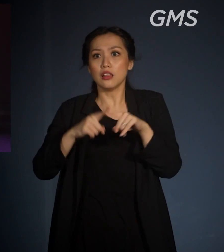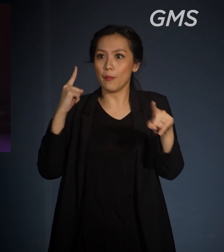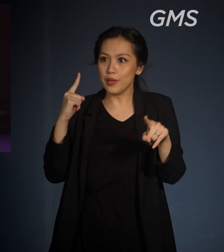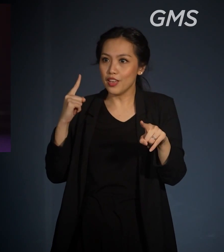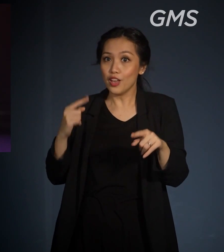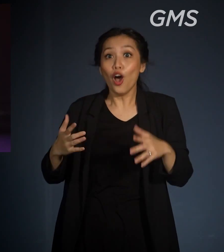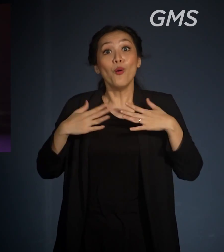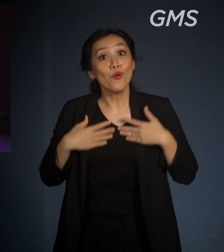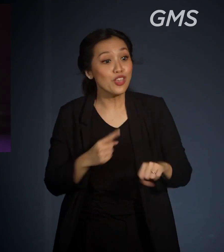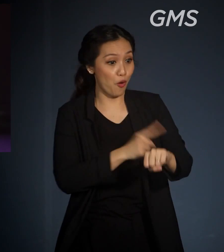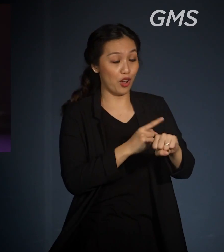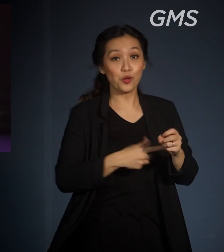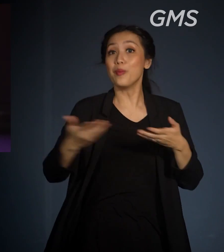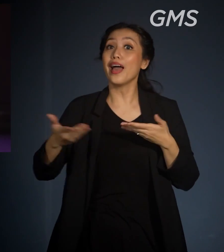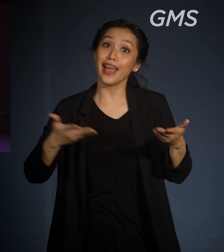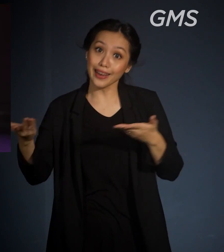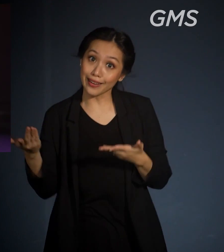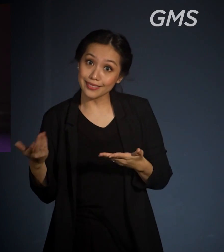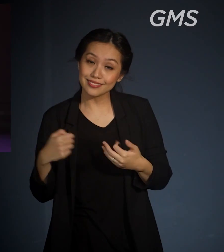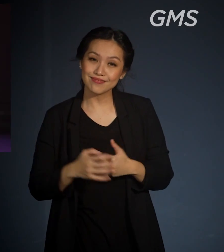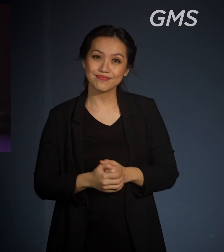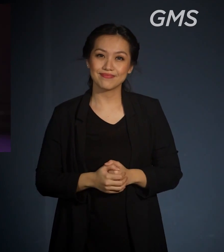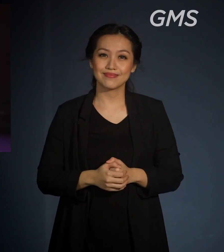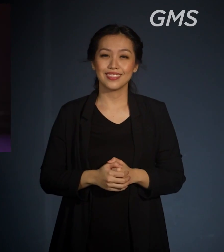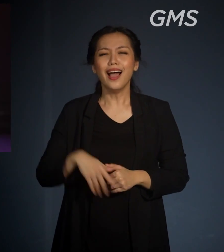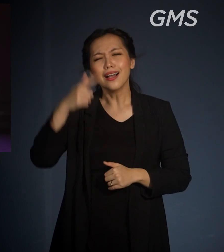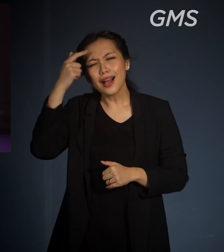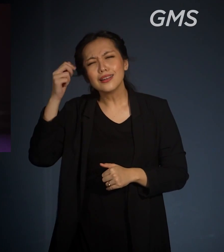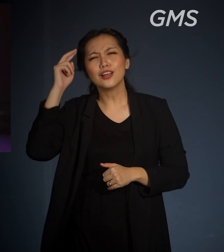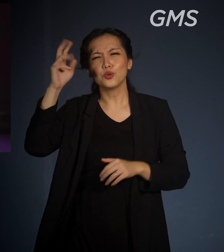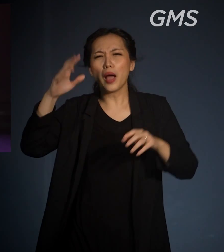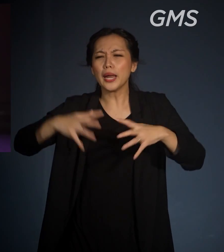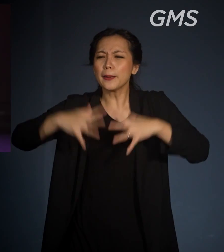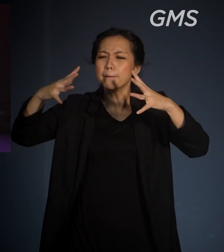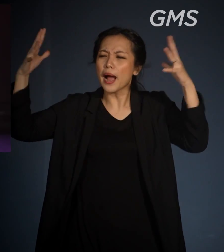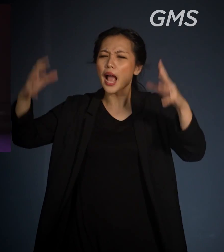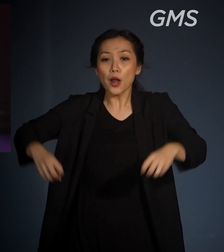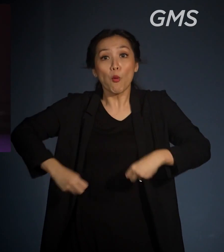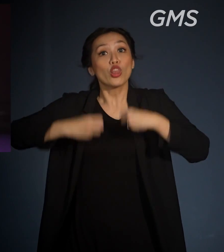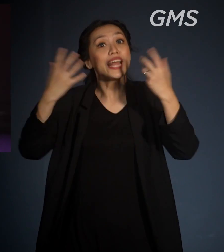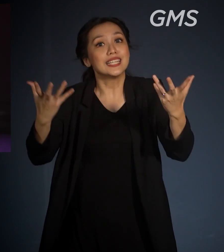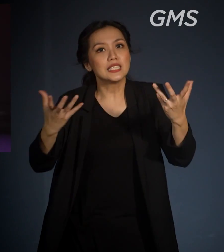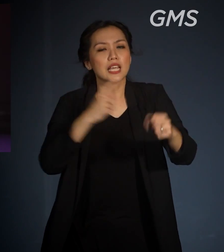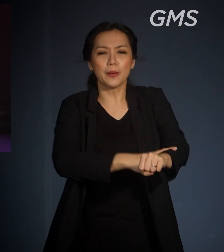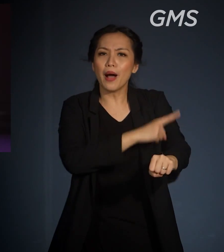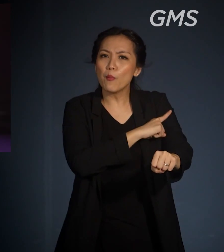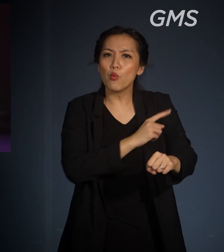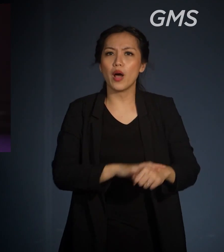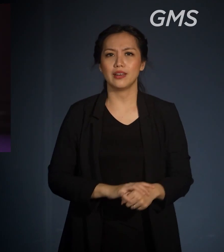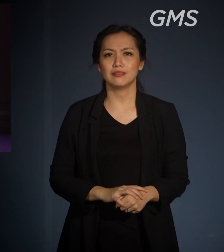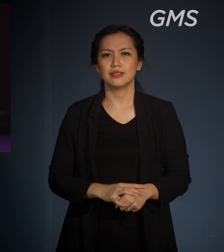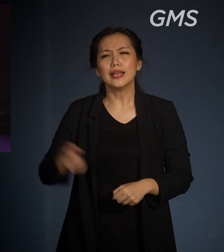melayani. Ternyata saudara, Tuhan kembangkan kapasitas Anda. Ya, ternyata Anda tambah